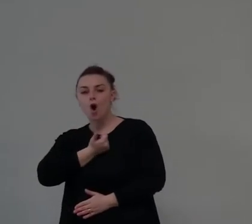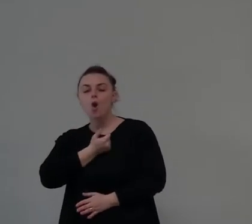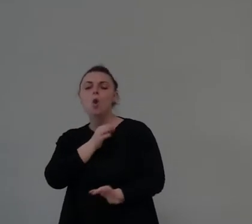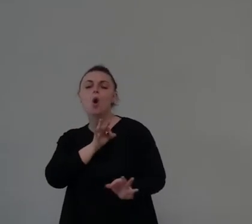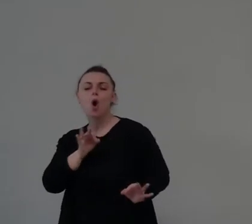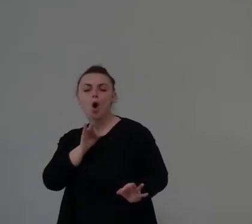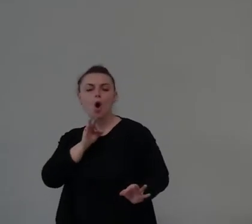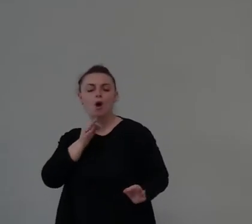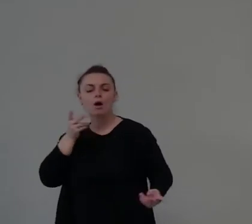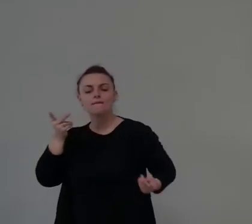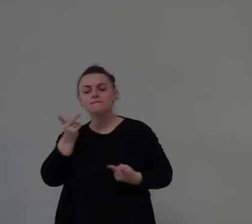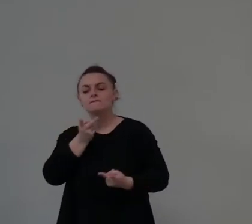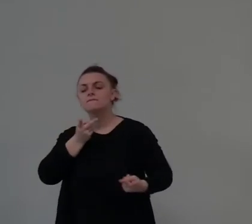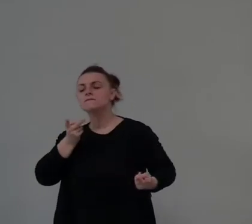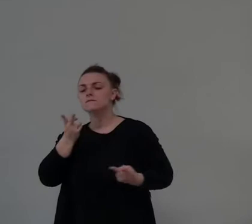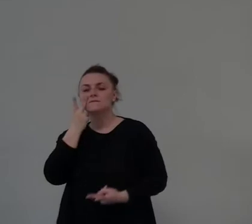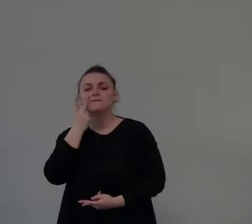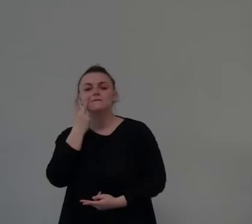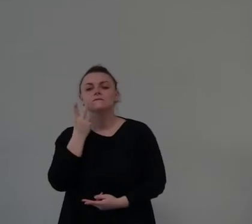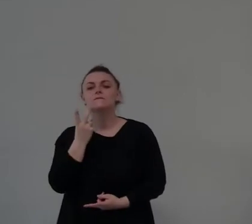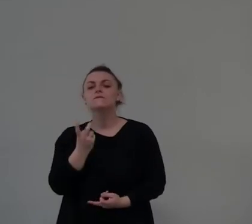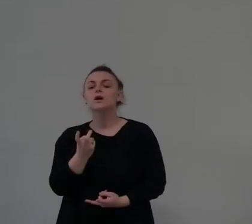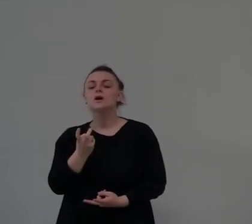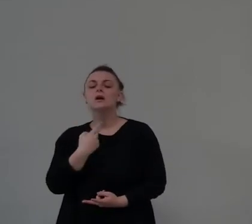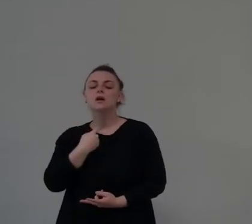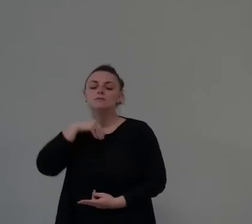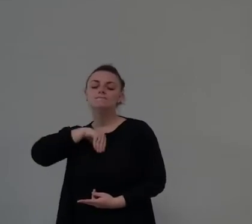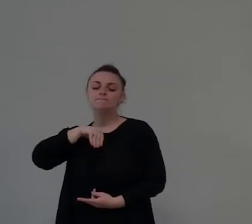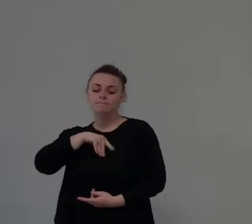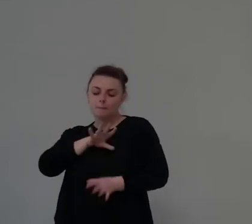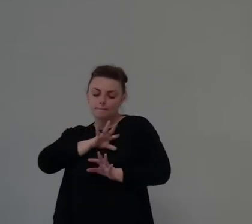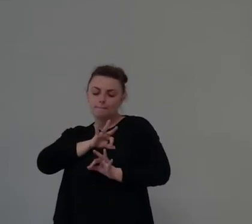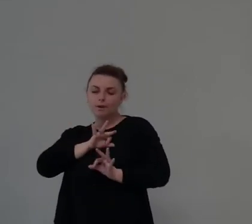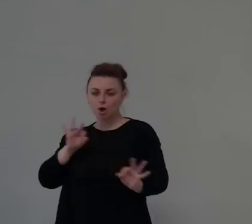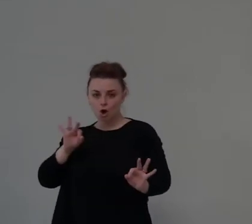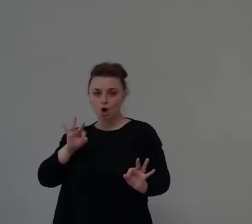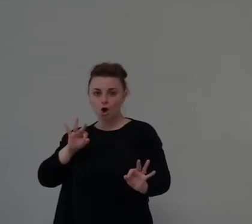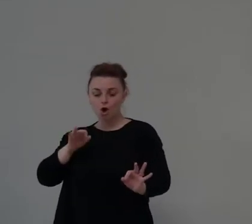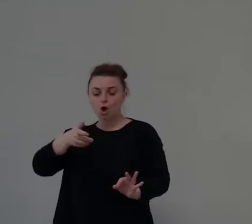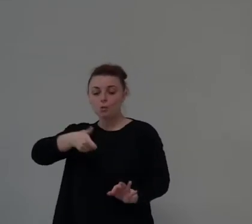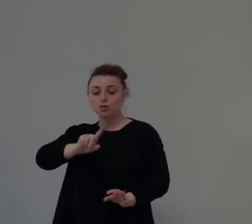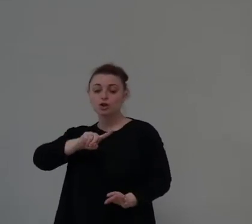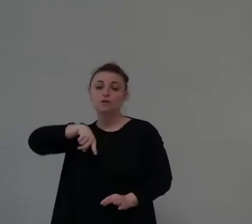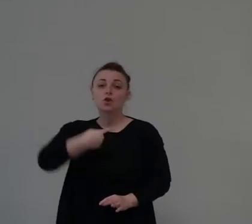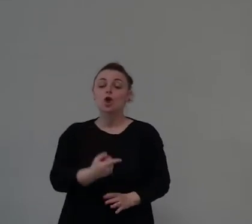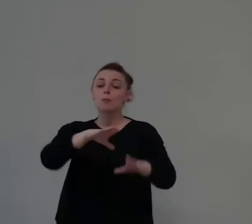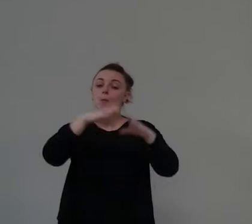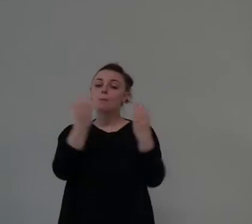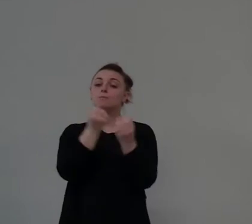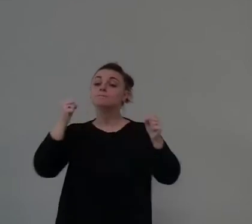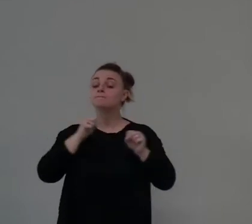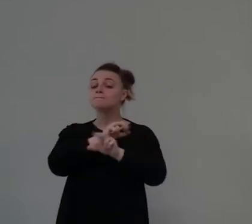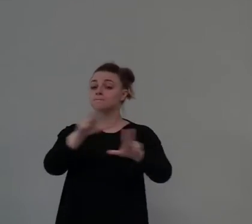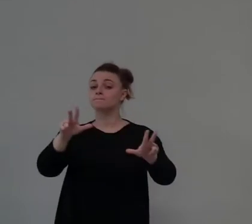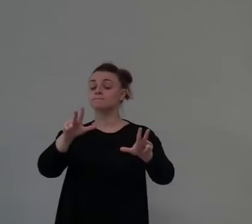cerchi di essere più pronto o più pronta per essere efficace nel mondo, per servire Dio,